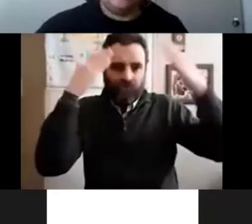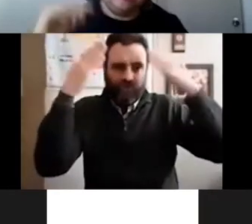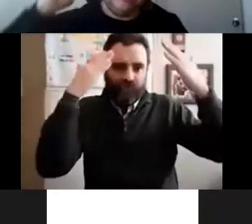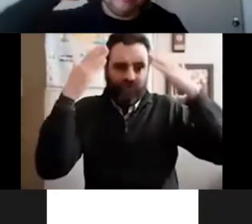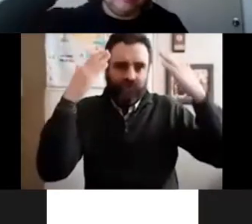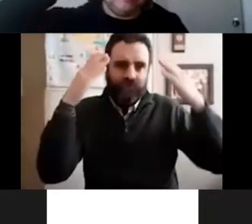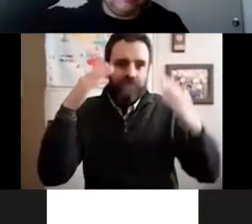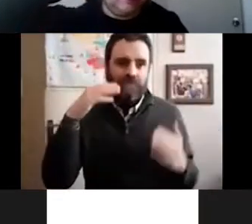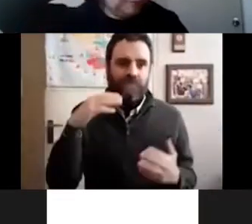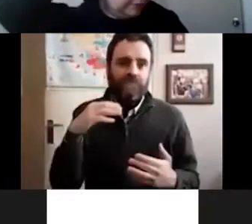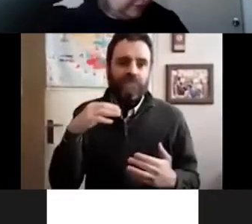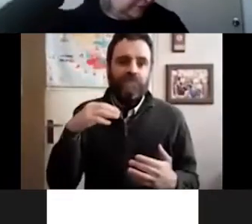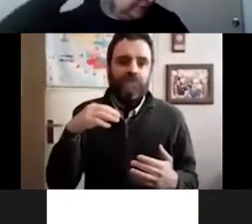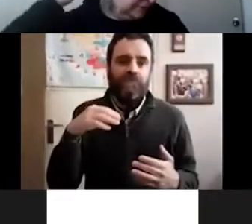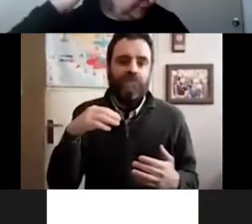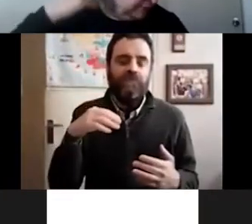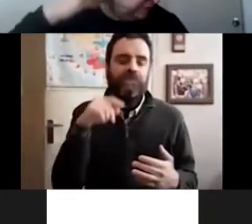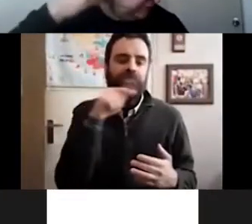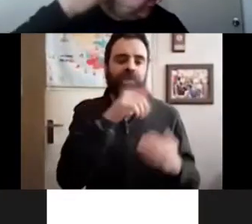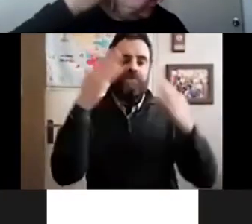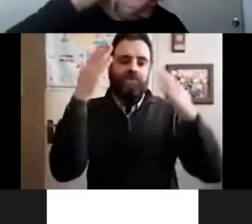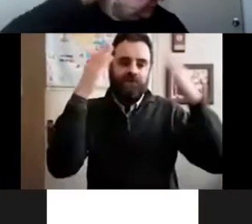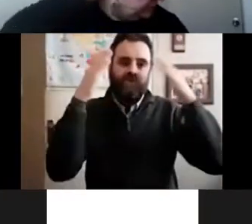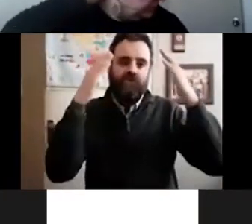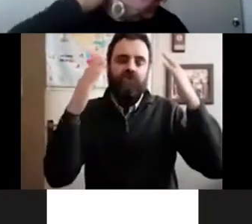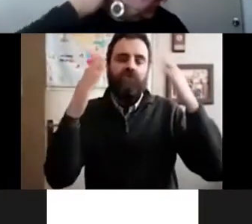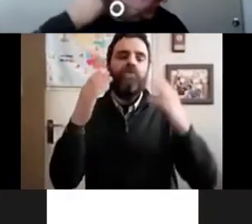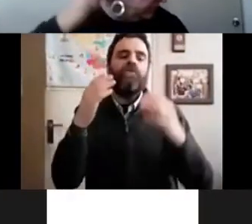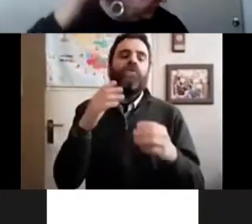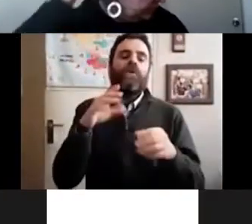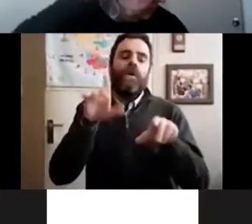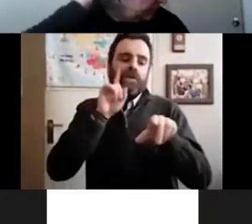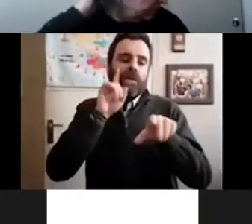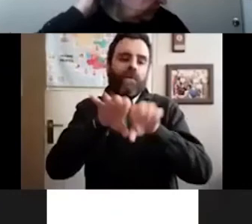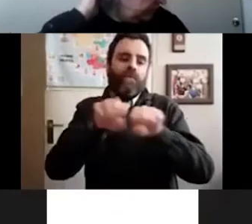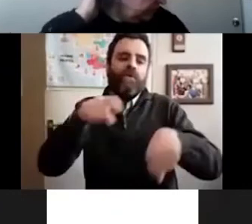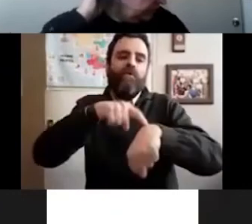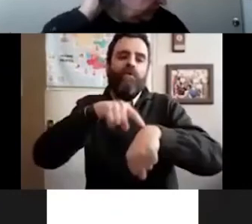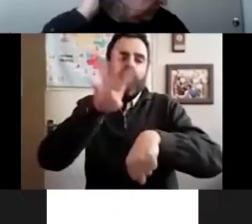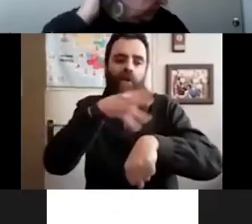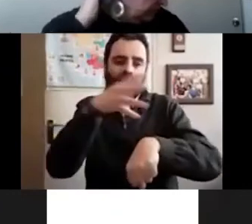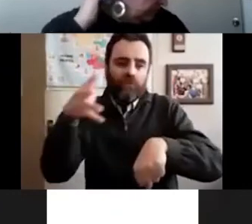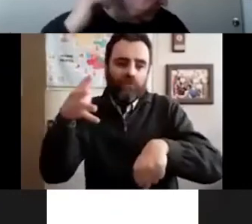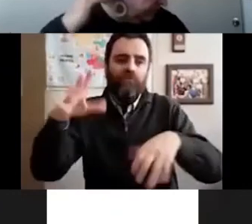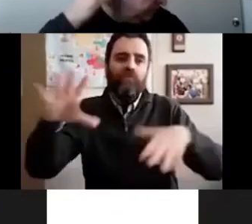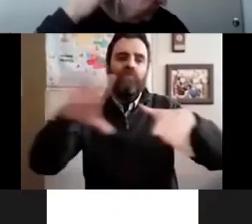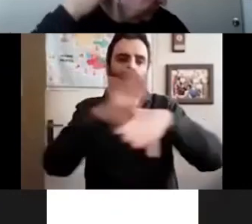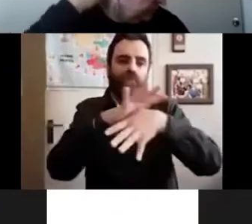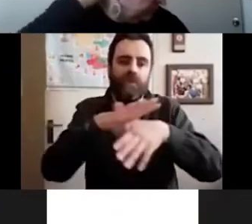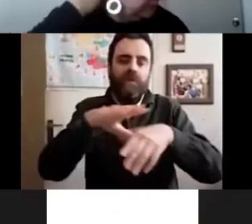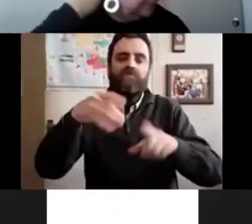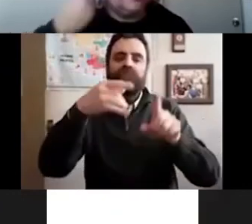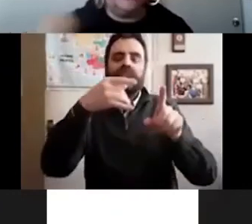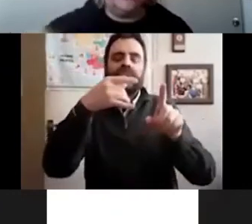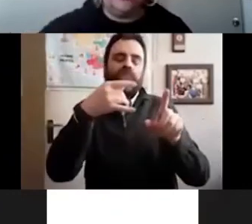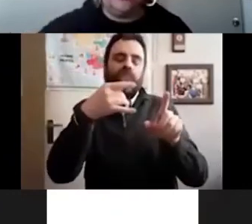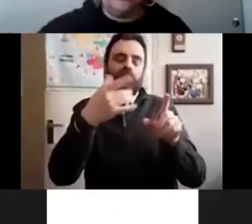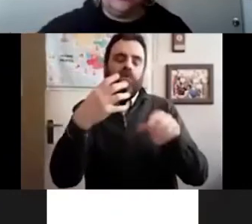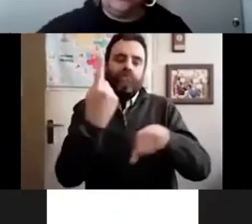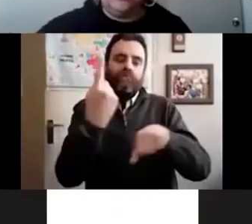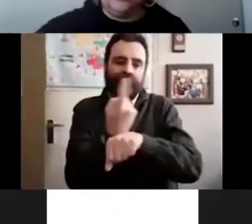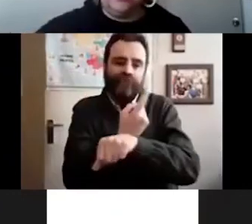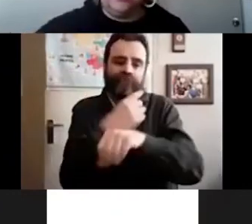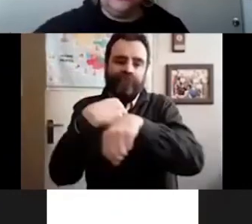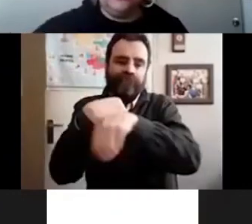y podemos hacernos cargo, y también se hace cargo también la persona que trabaja en psicología, el profesional de la psicología, para poder llegar a un acuerdo, establecer